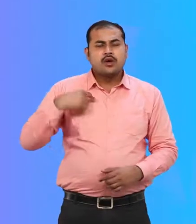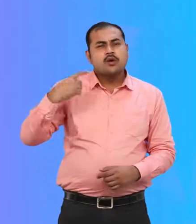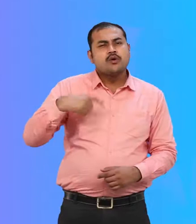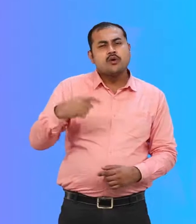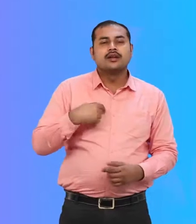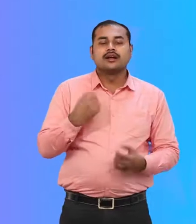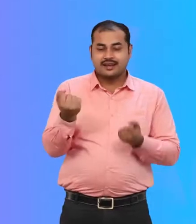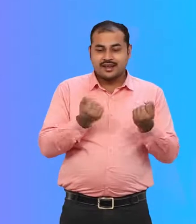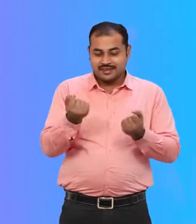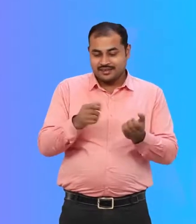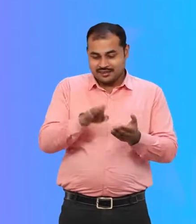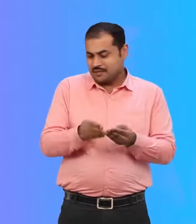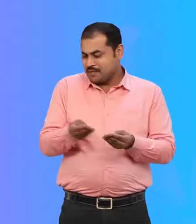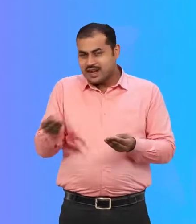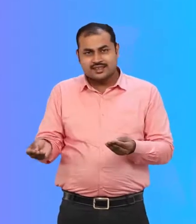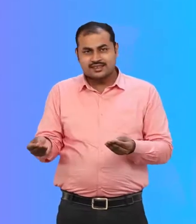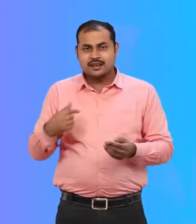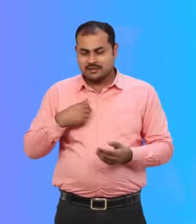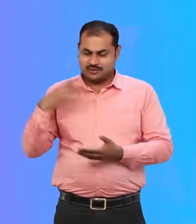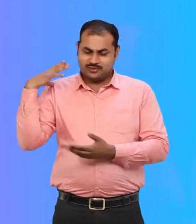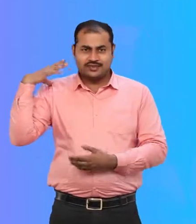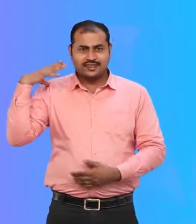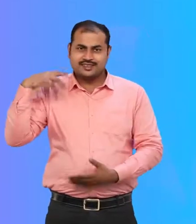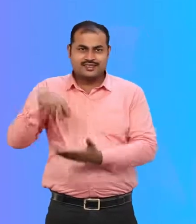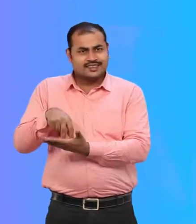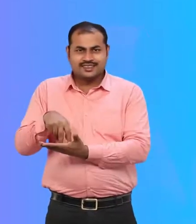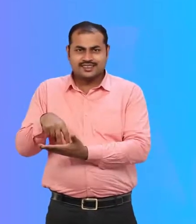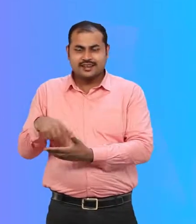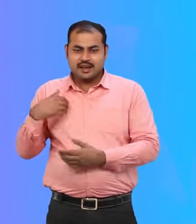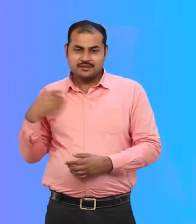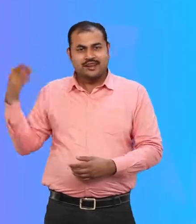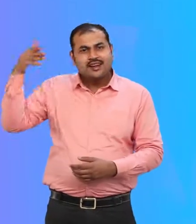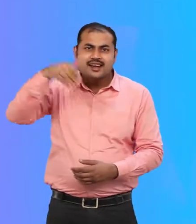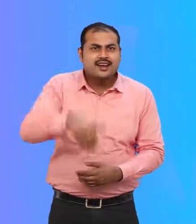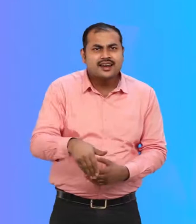कि तुम तो हमेशा अपने कार के पास मेरे इंतजार करती थी मीणा